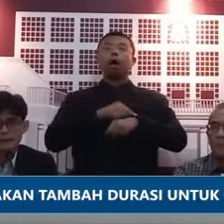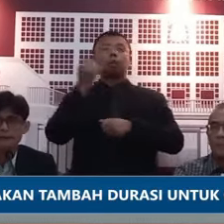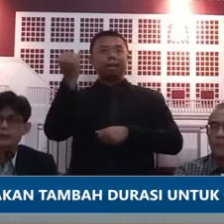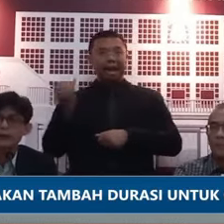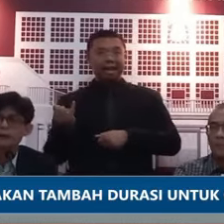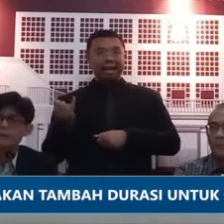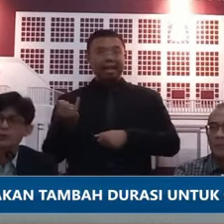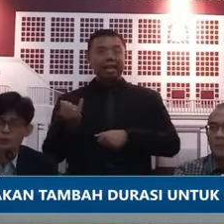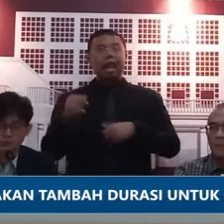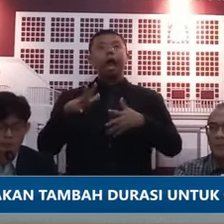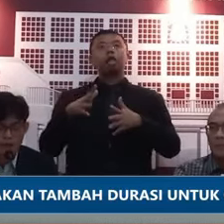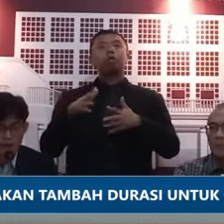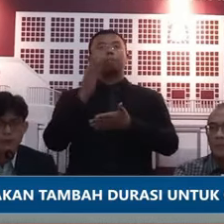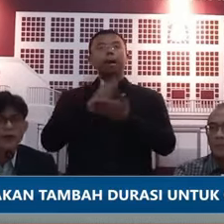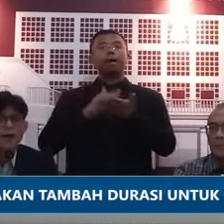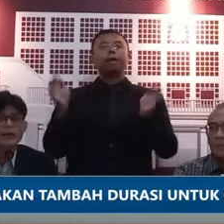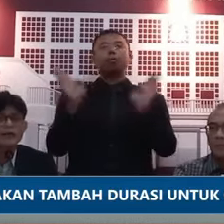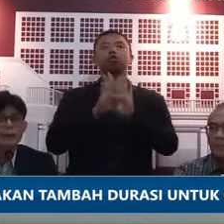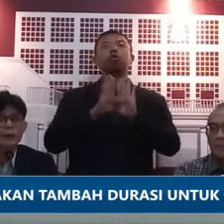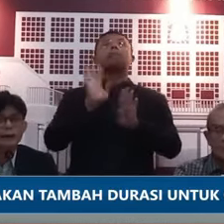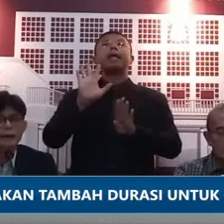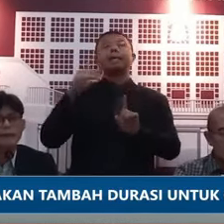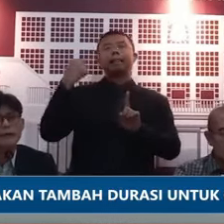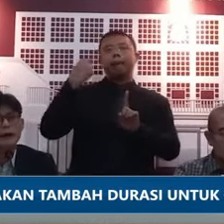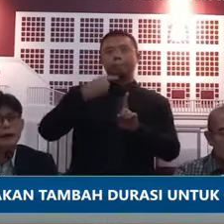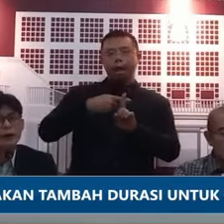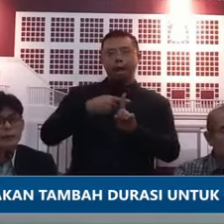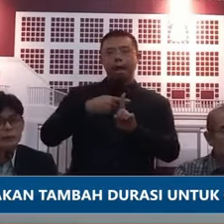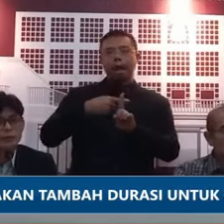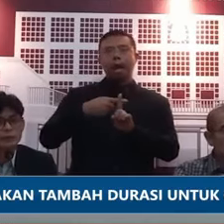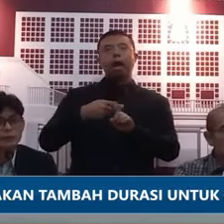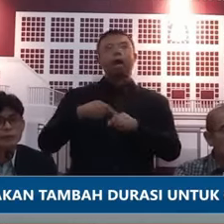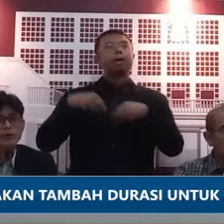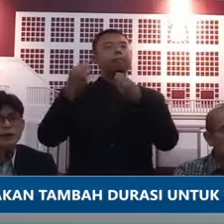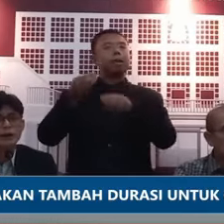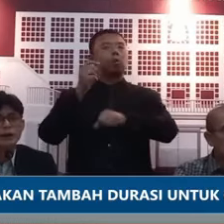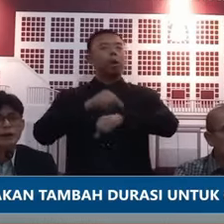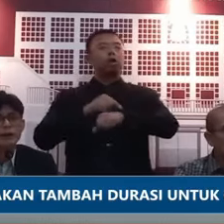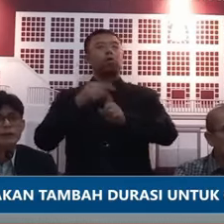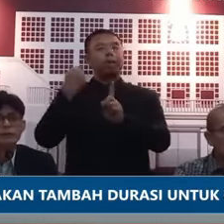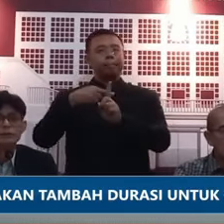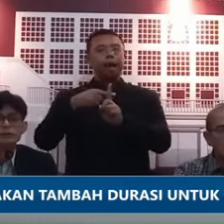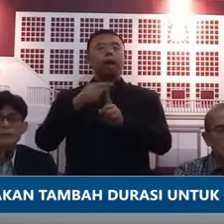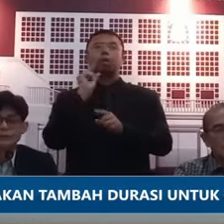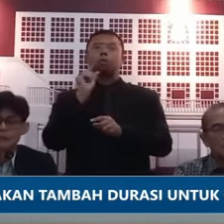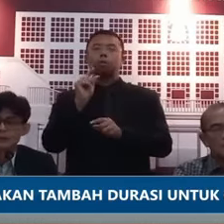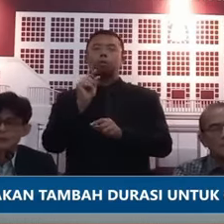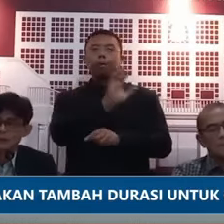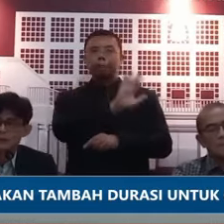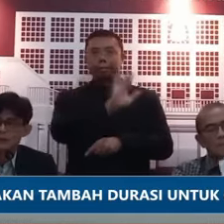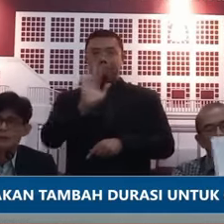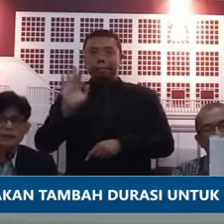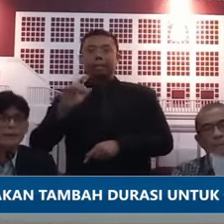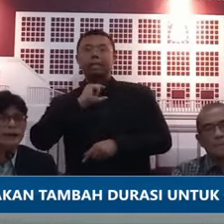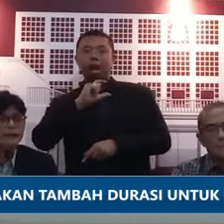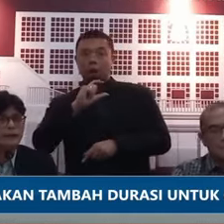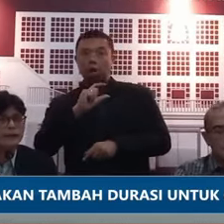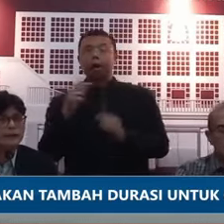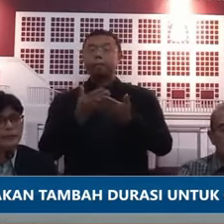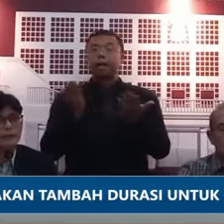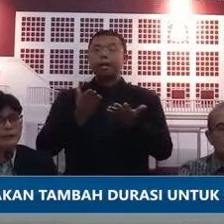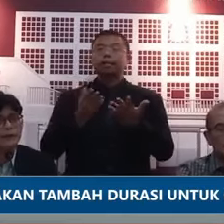durasi ini juga dilakukan karena hasil analisis selama 4 kali gelaran debat yang ditayangkan di televisi menunjukkan antusiasme publik yang sangat